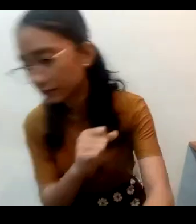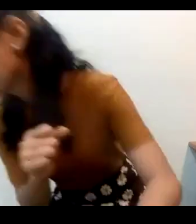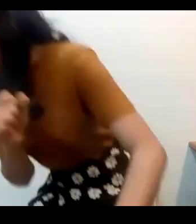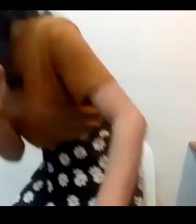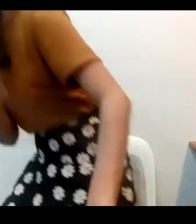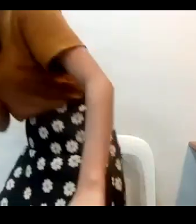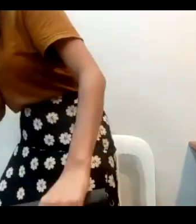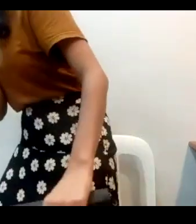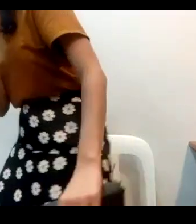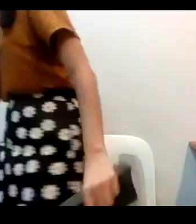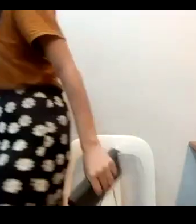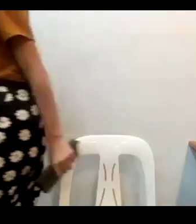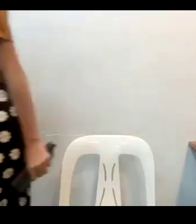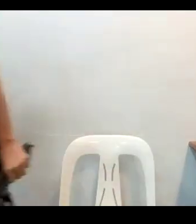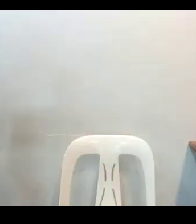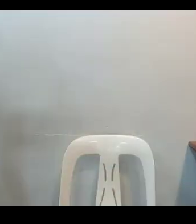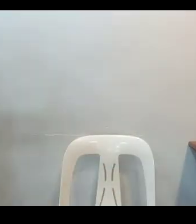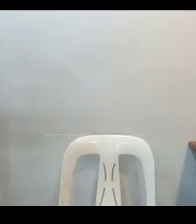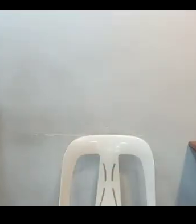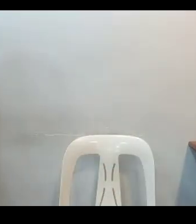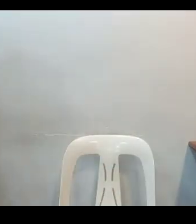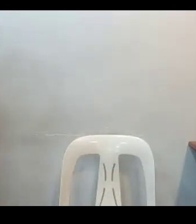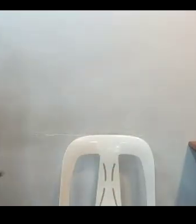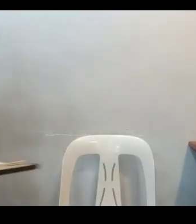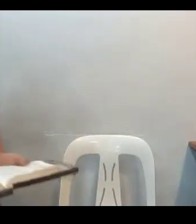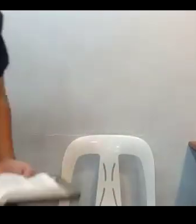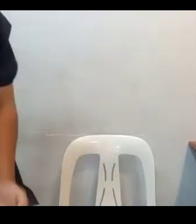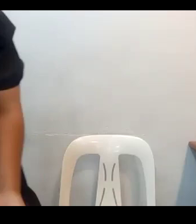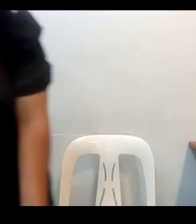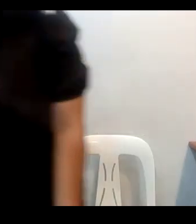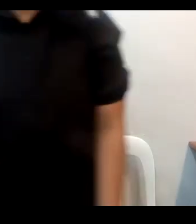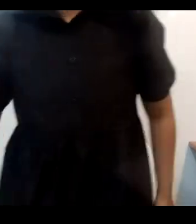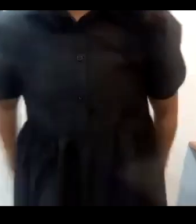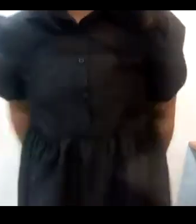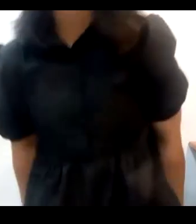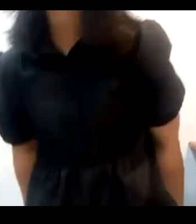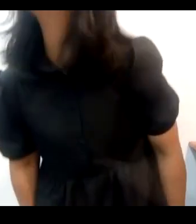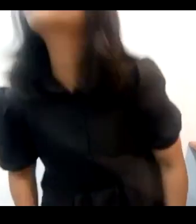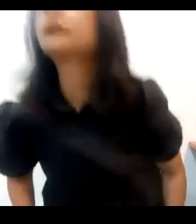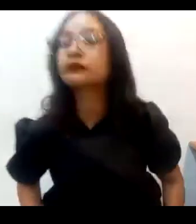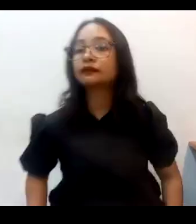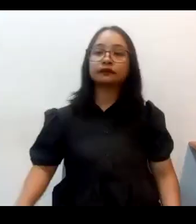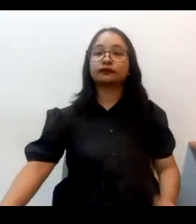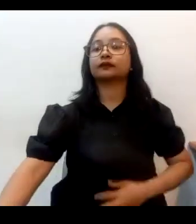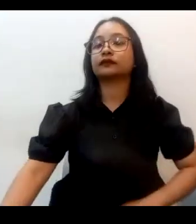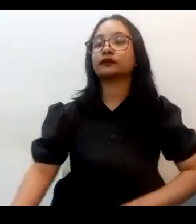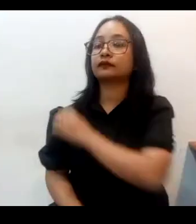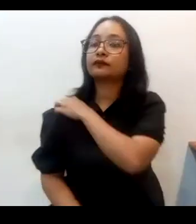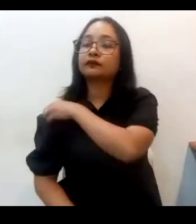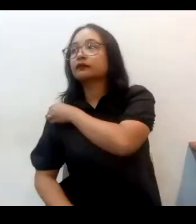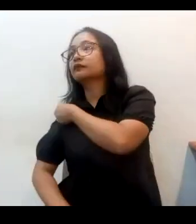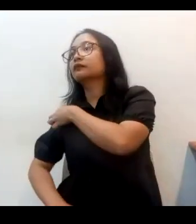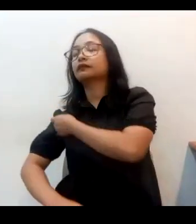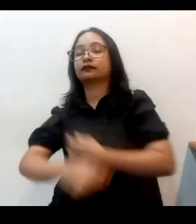Through the prayer, our spiritual eyes are enlightened. kaya sa mga awit po,